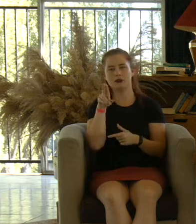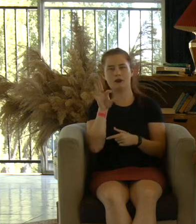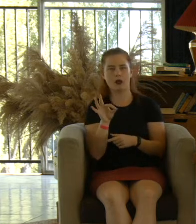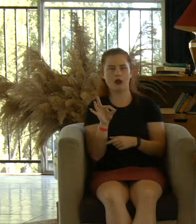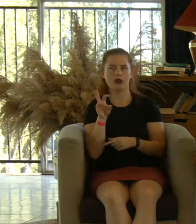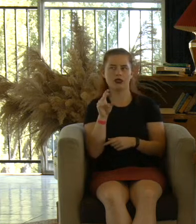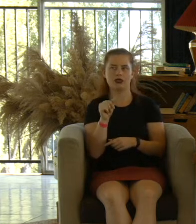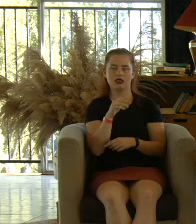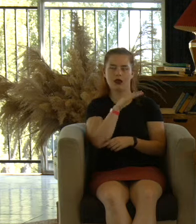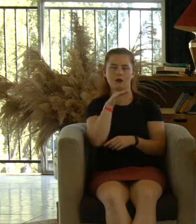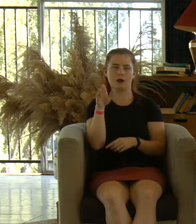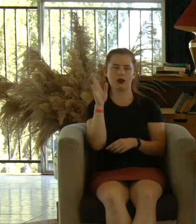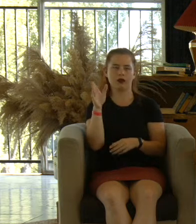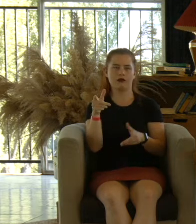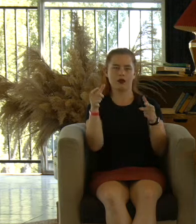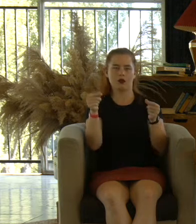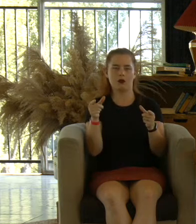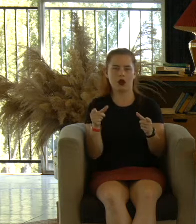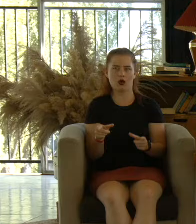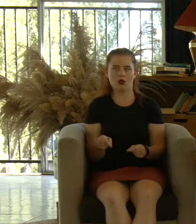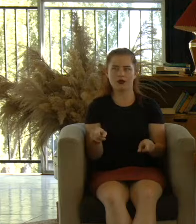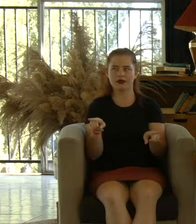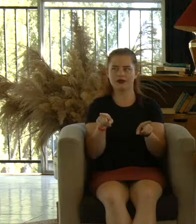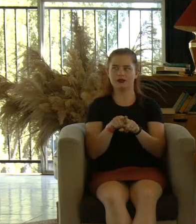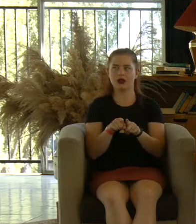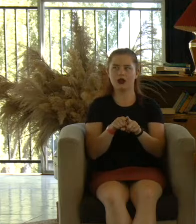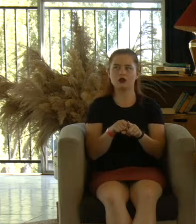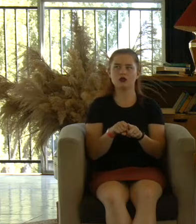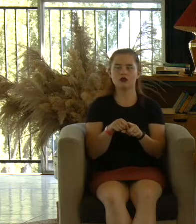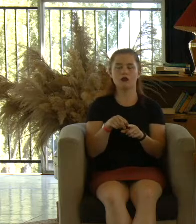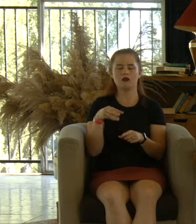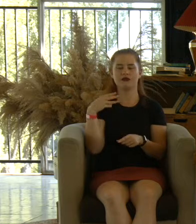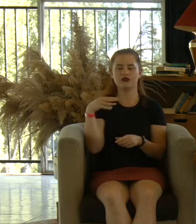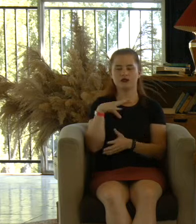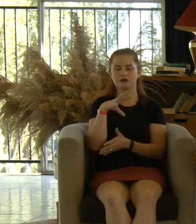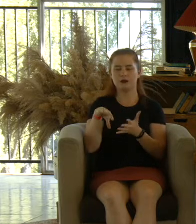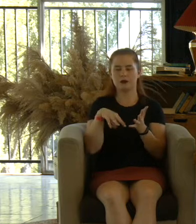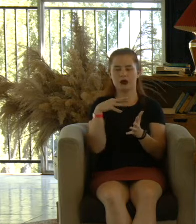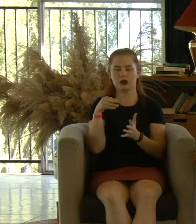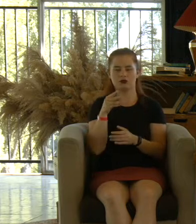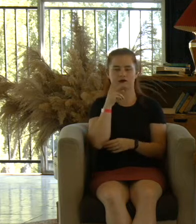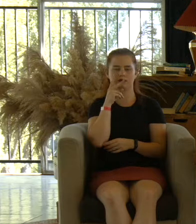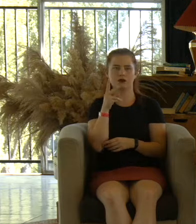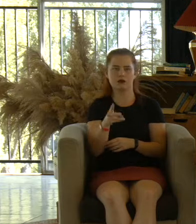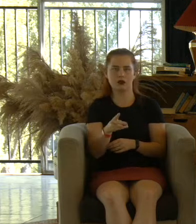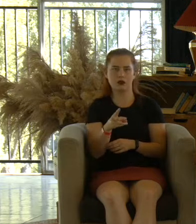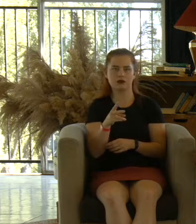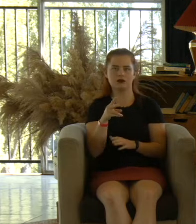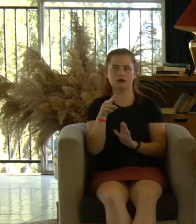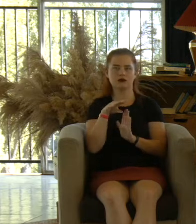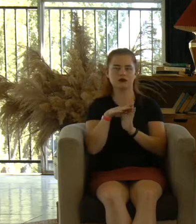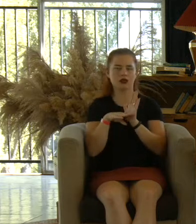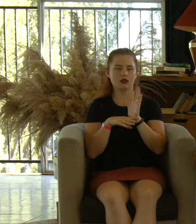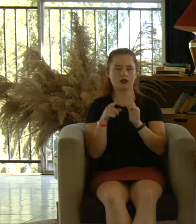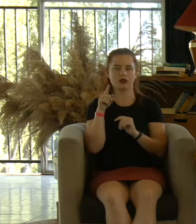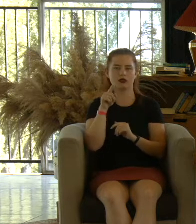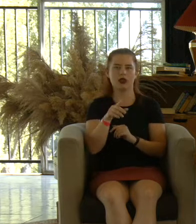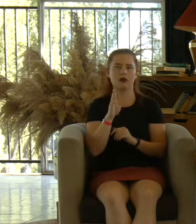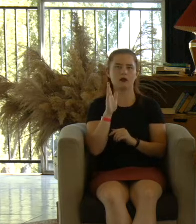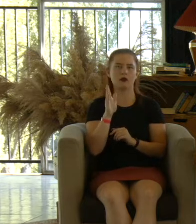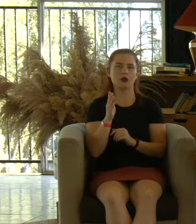будет в упаковке, такой желательно в упаковке запаянной, надпись «Вишневый пирог». Мы смотрим его состав, и там будет три